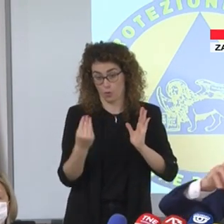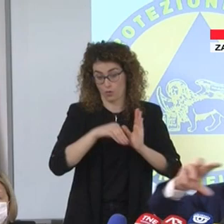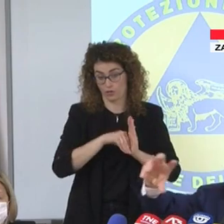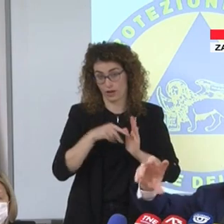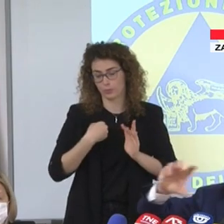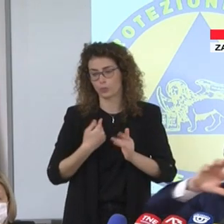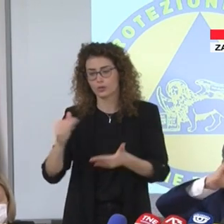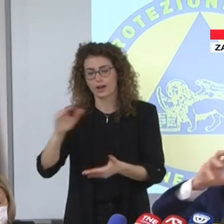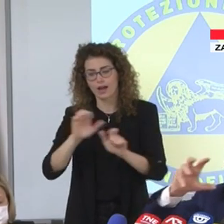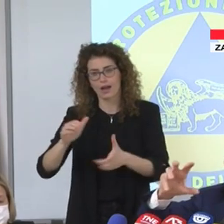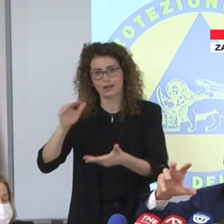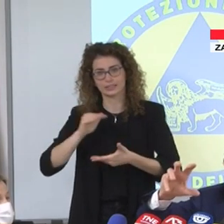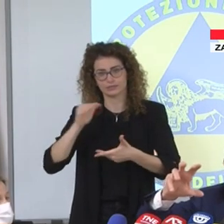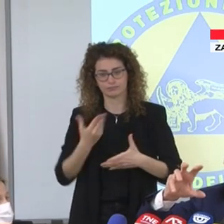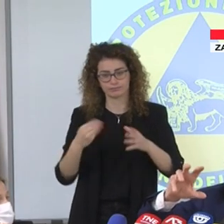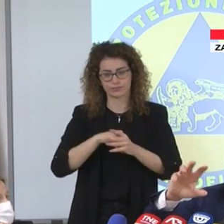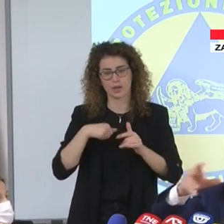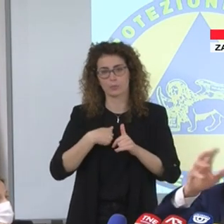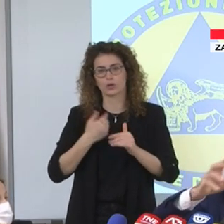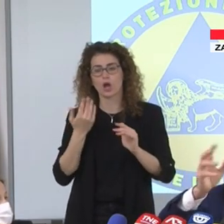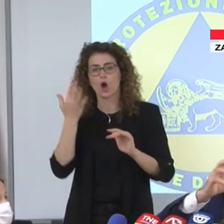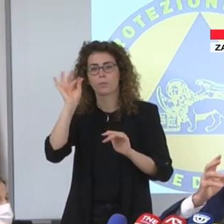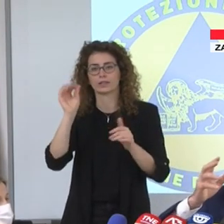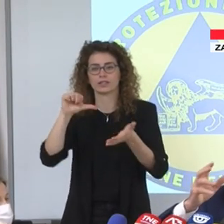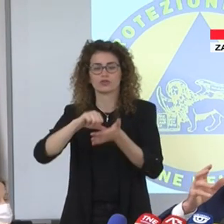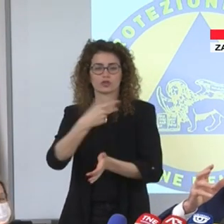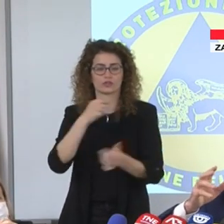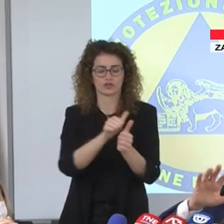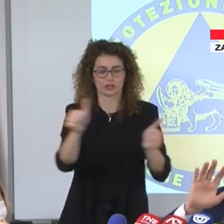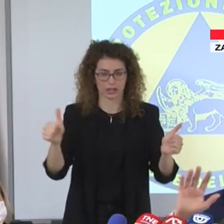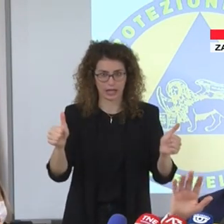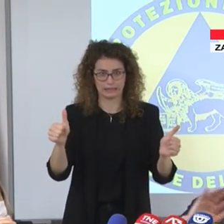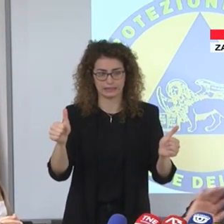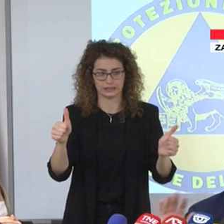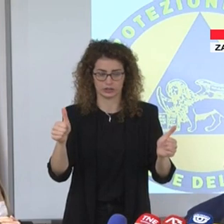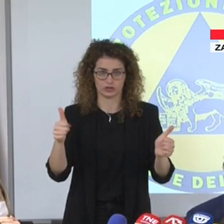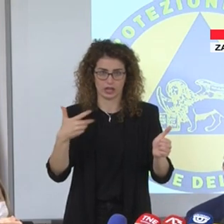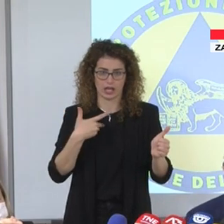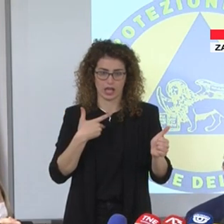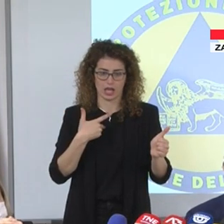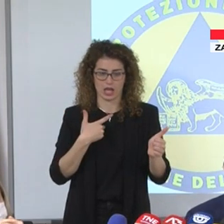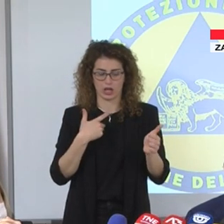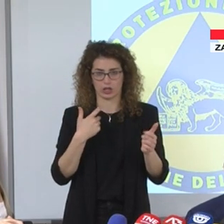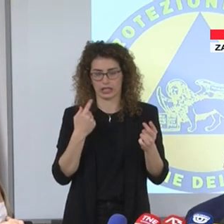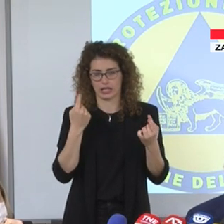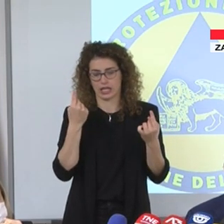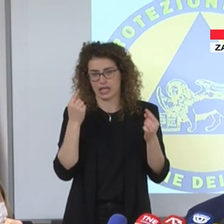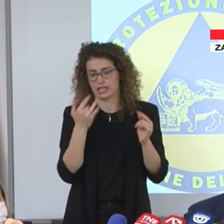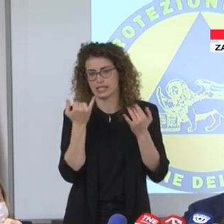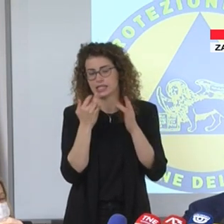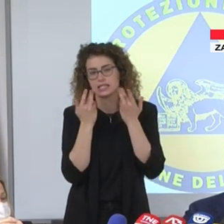e stabilire il target per ogni centro vaccinale, cioè non è che è una roba banale, Se avete osservato, non siamo mai rimasti senza vaccini.